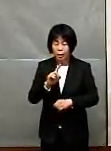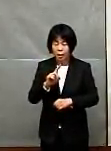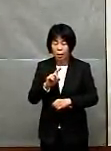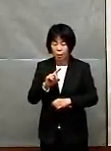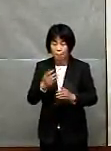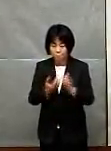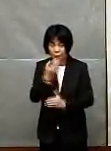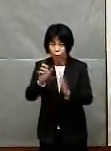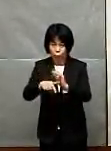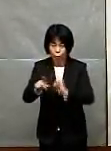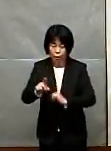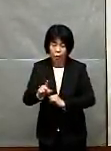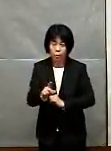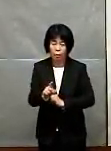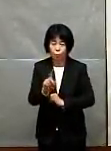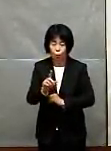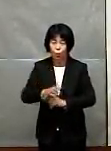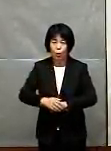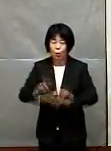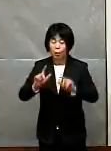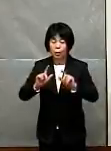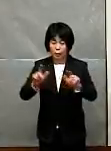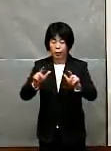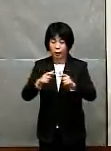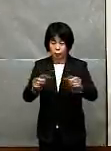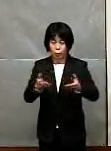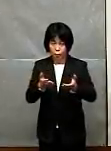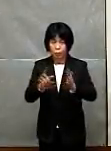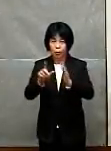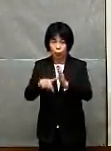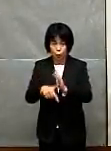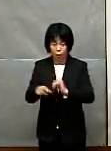ども、有事の時には東日本大震災の時、